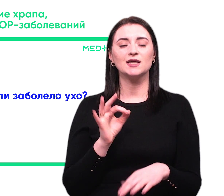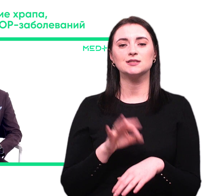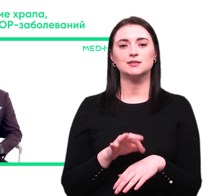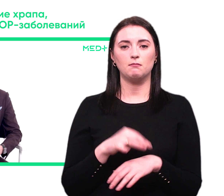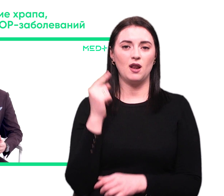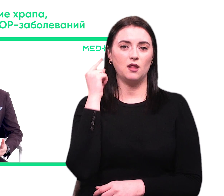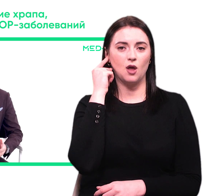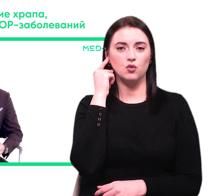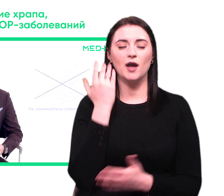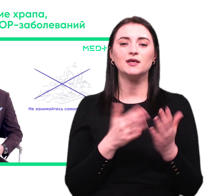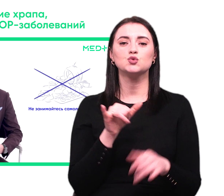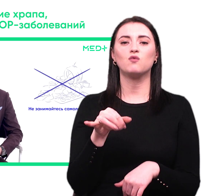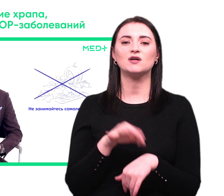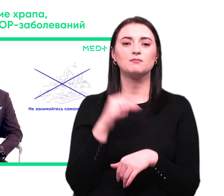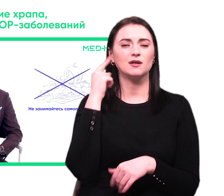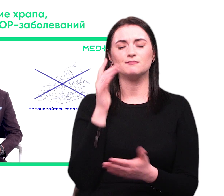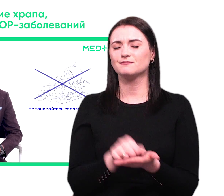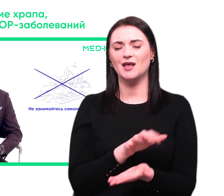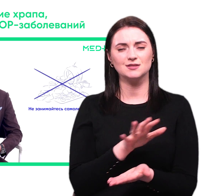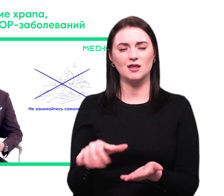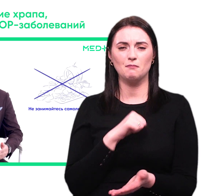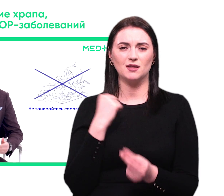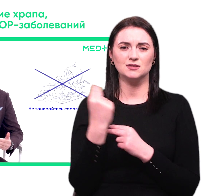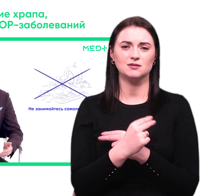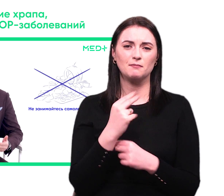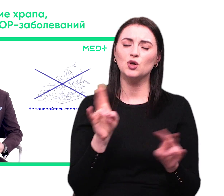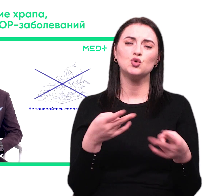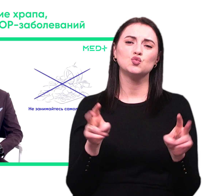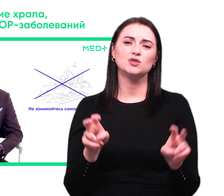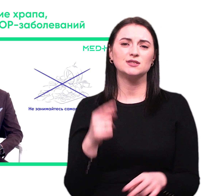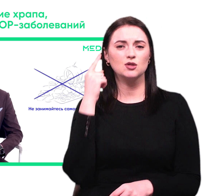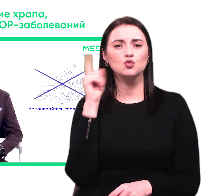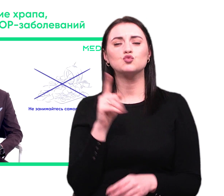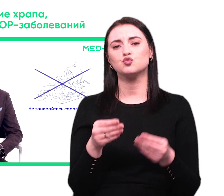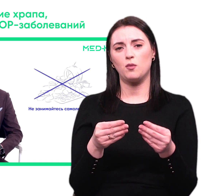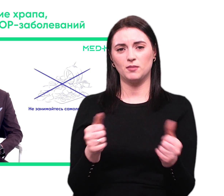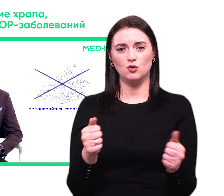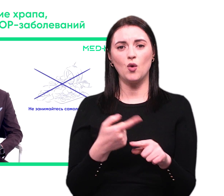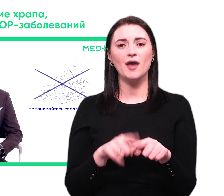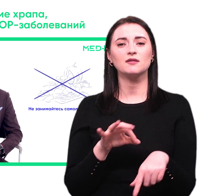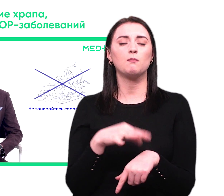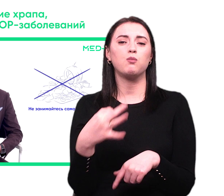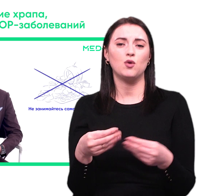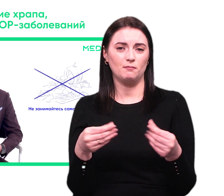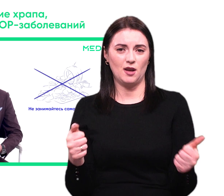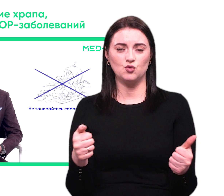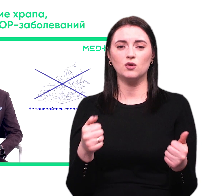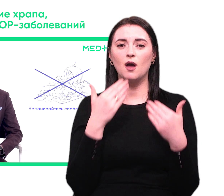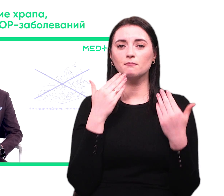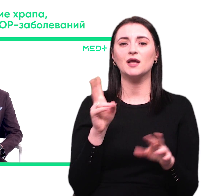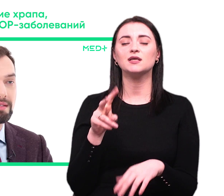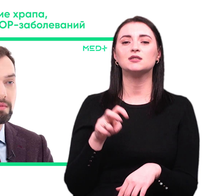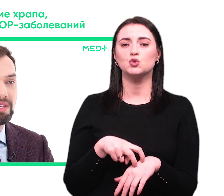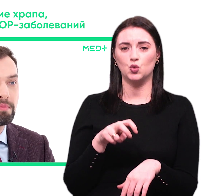ухо? Если у вас болит ухо, не занимайтесь самолечением. Не надо сидеть и думать, что оно пройдет, эта боль пройдет. Обратитесь к